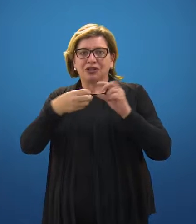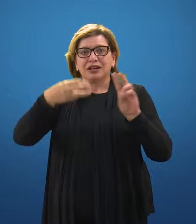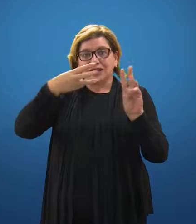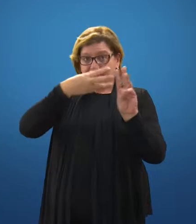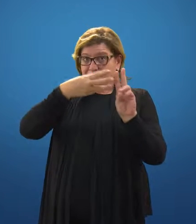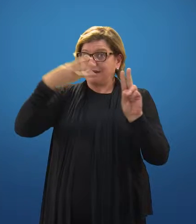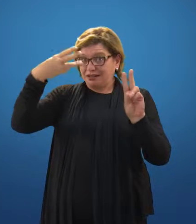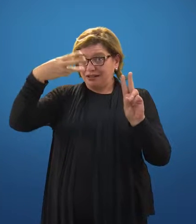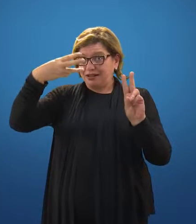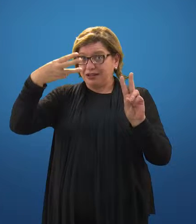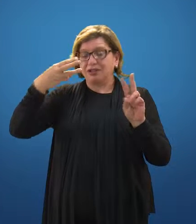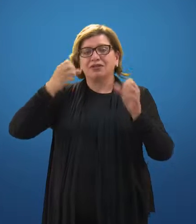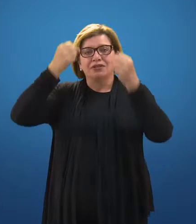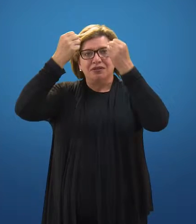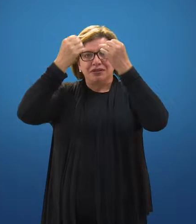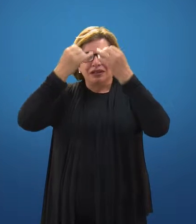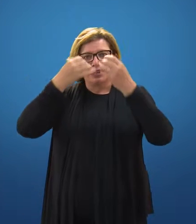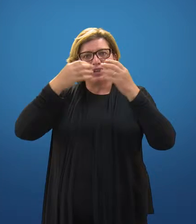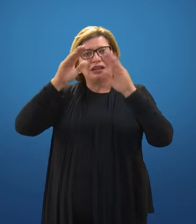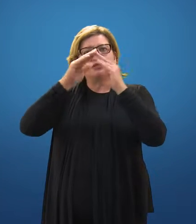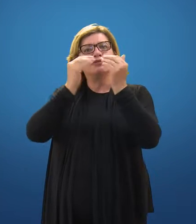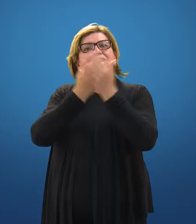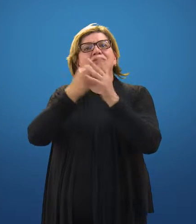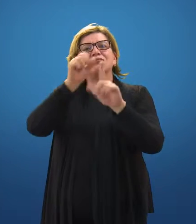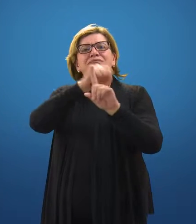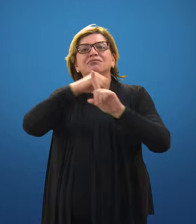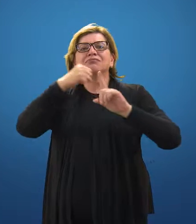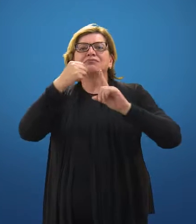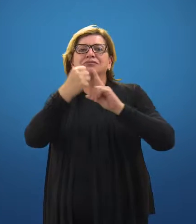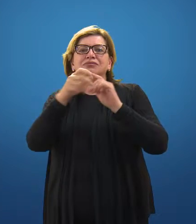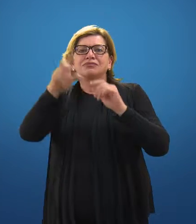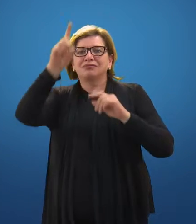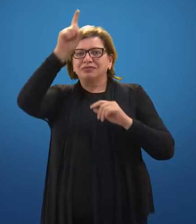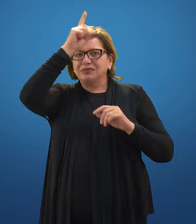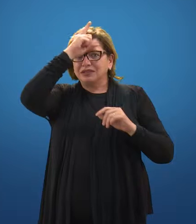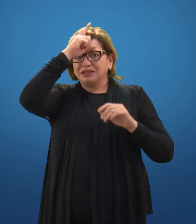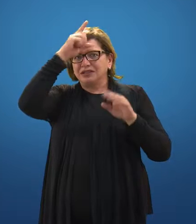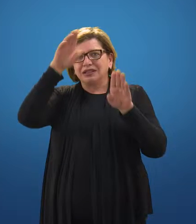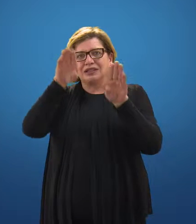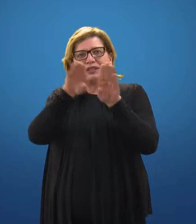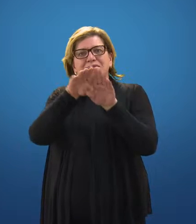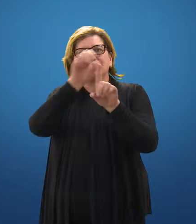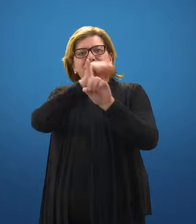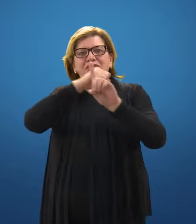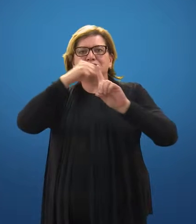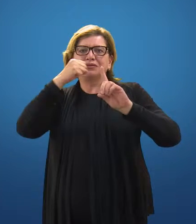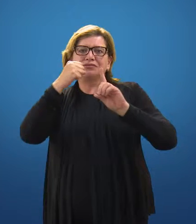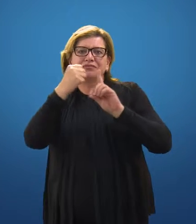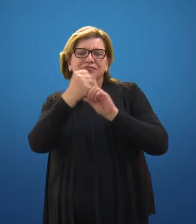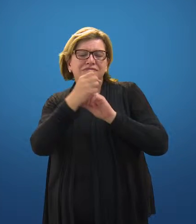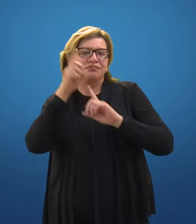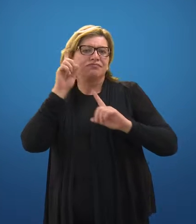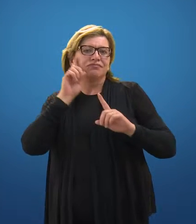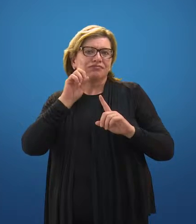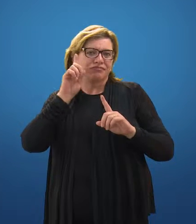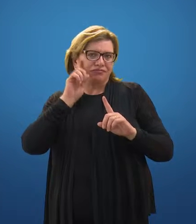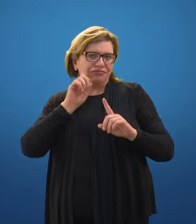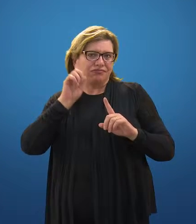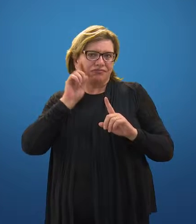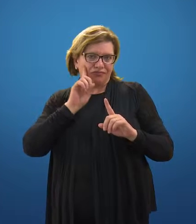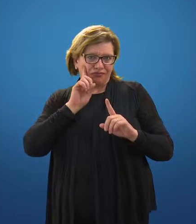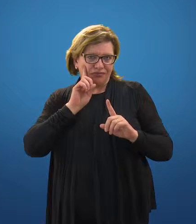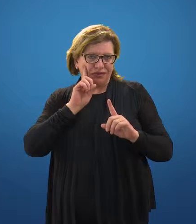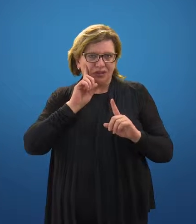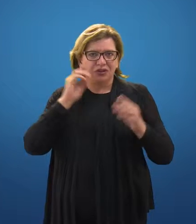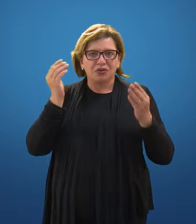estudos, trataremos da Escola Sociológica Alemã e da Sociologia dos Estados Unidos da América. Especificamente